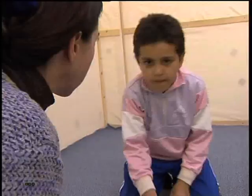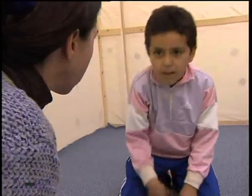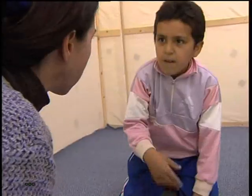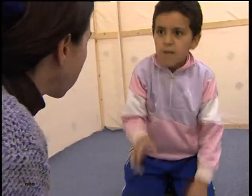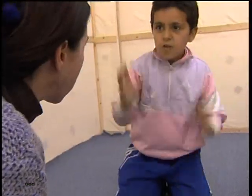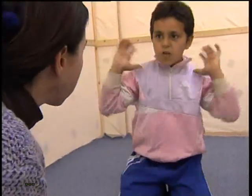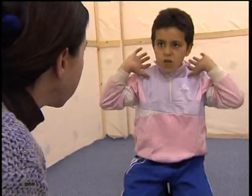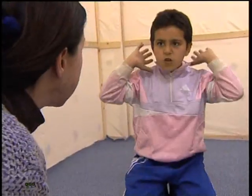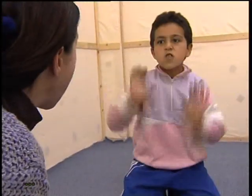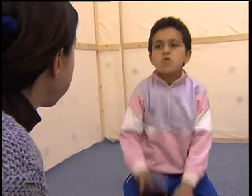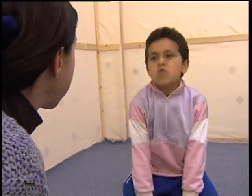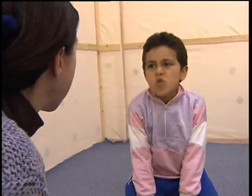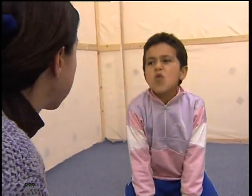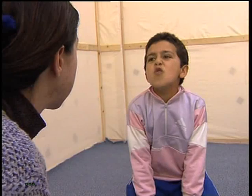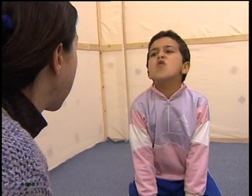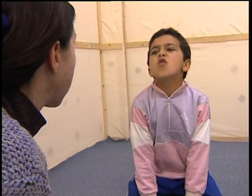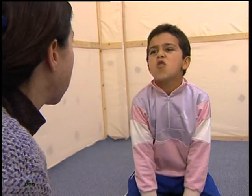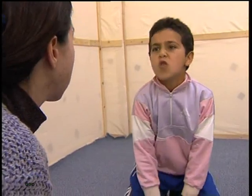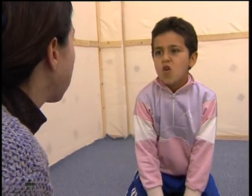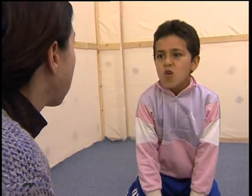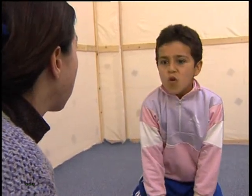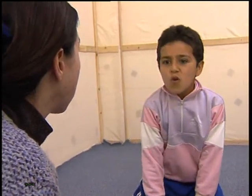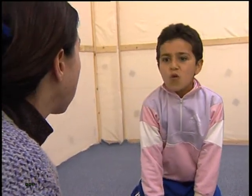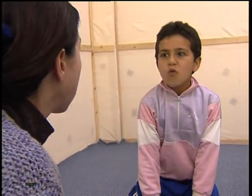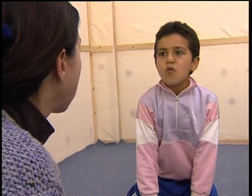görmüş. Yem alerse.